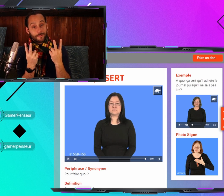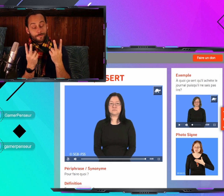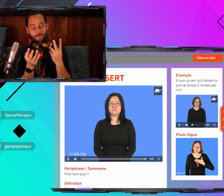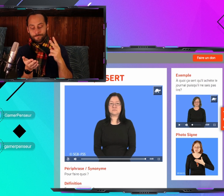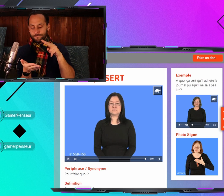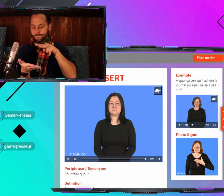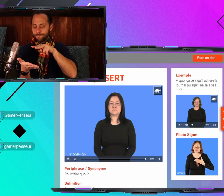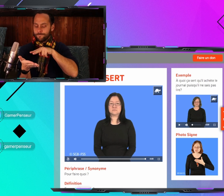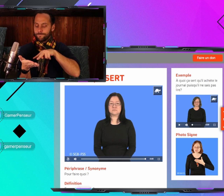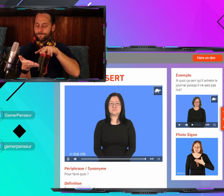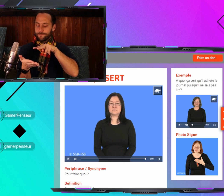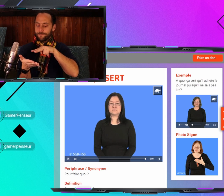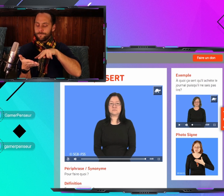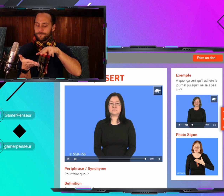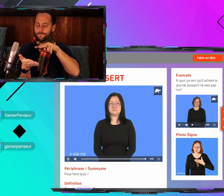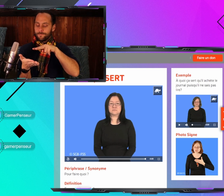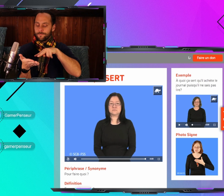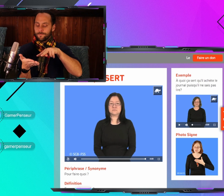Lire.